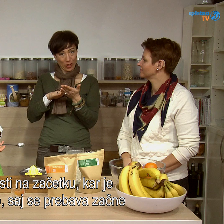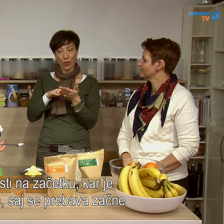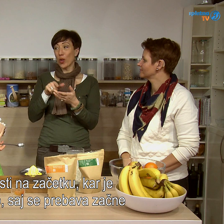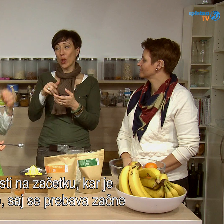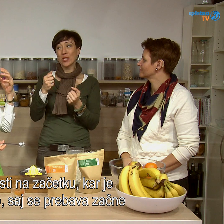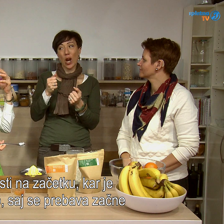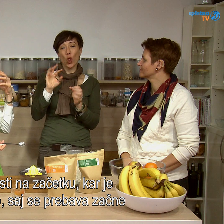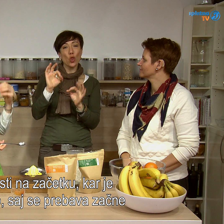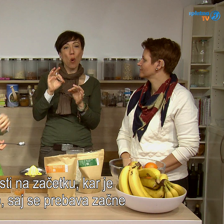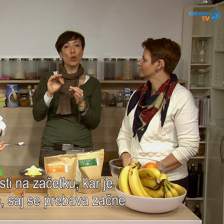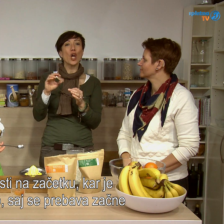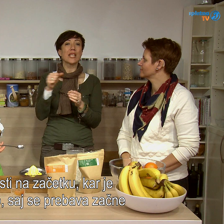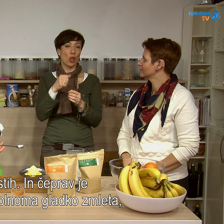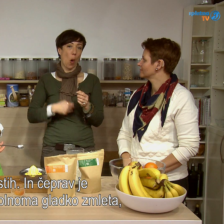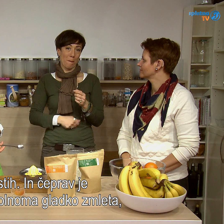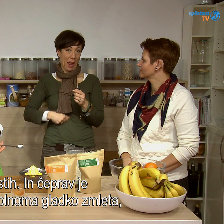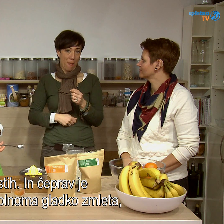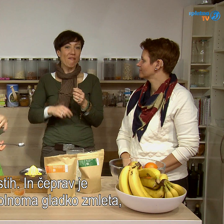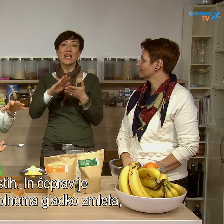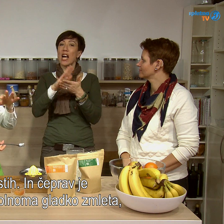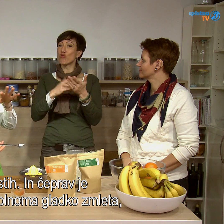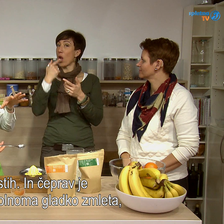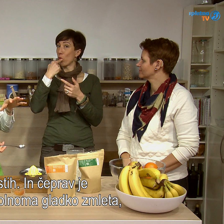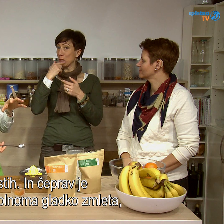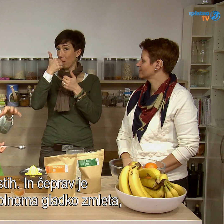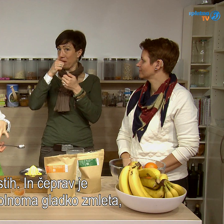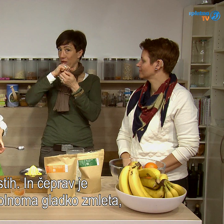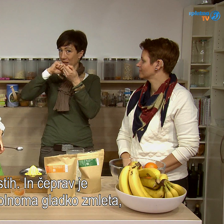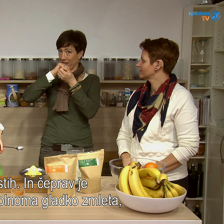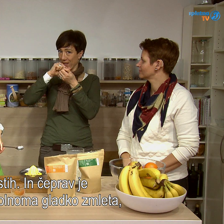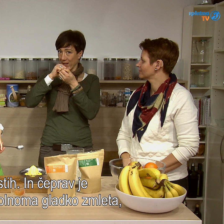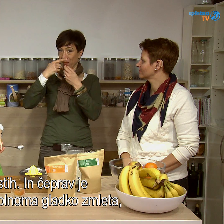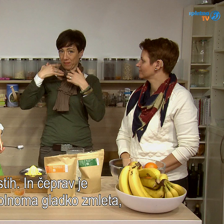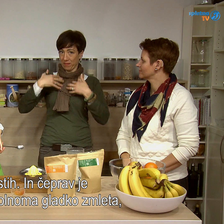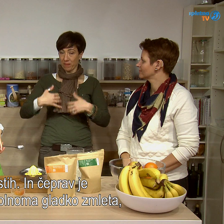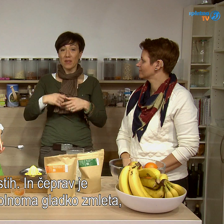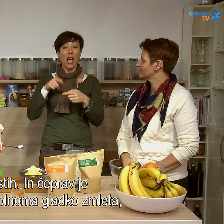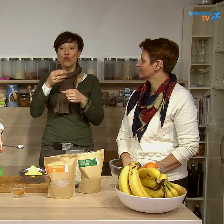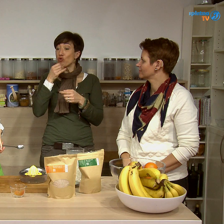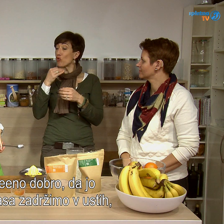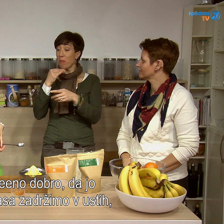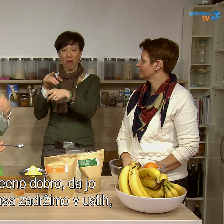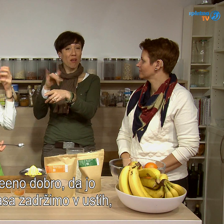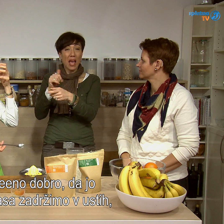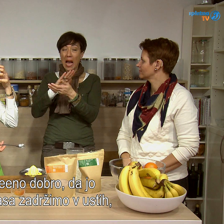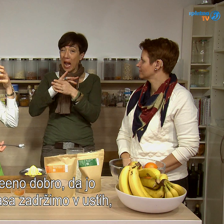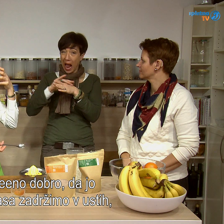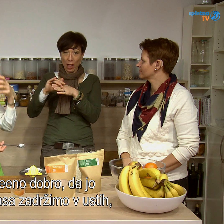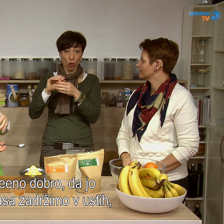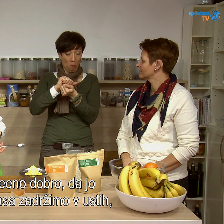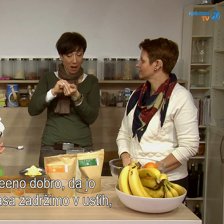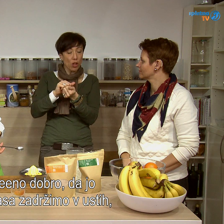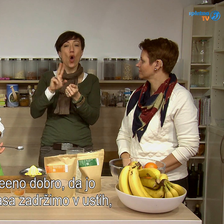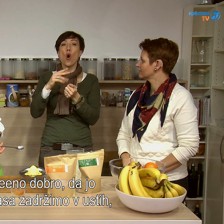je zelo dobro, ker prebava se začne v ustih in čeprav je stvar popolnoma gladko zmleta, je vseeno dobro, da jo